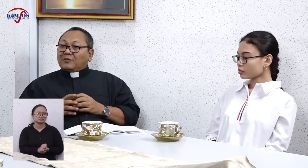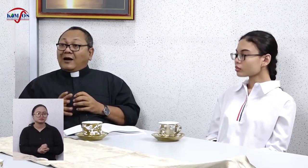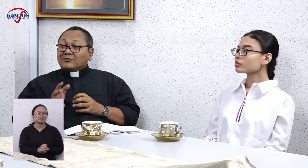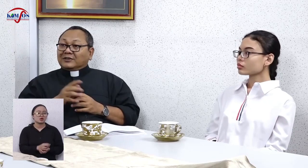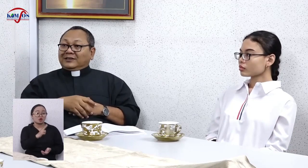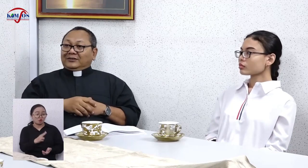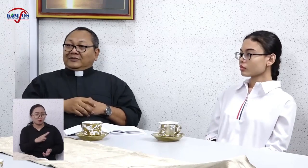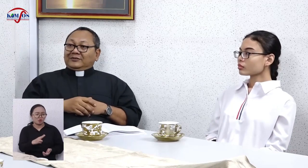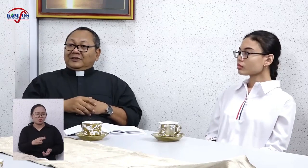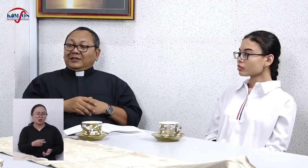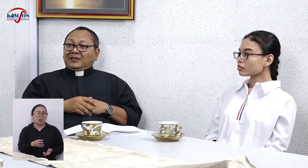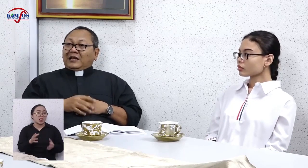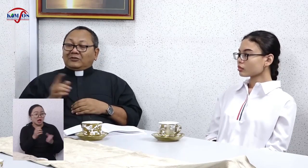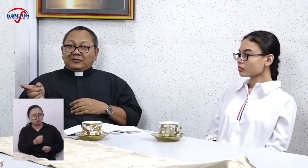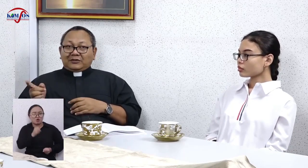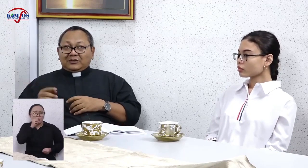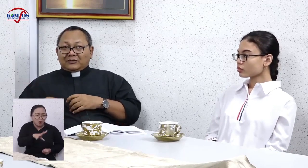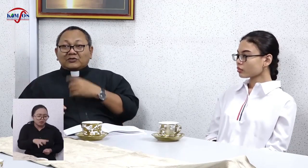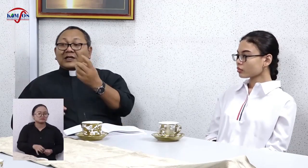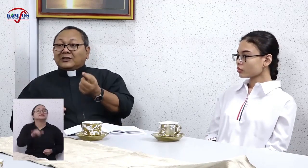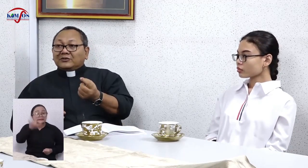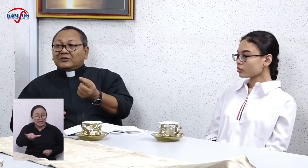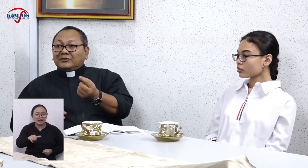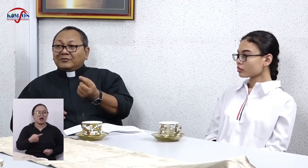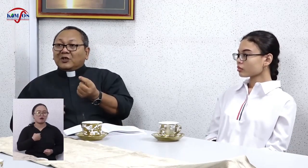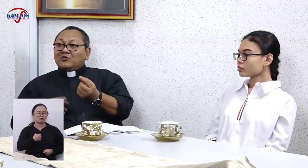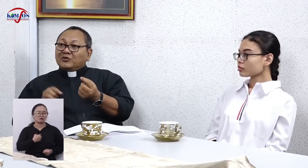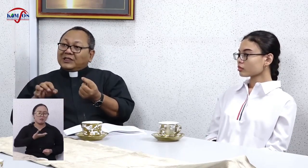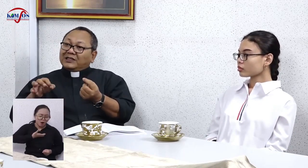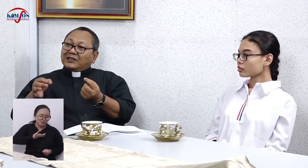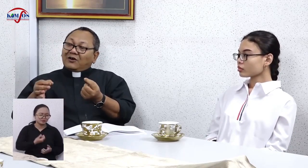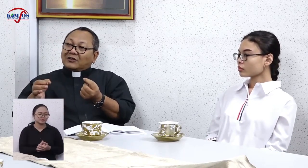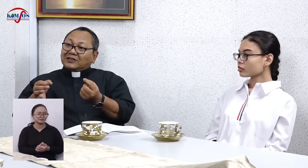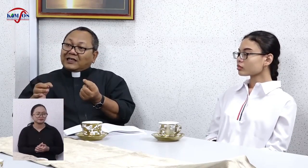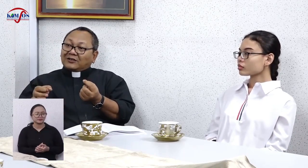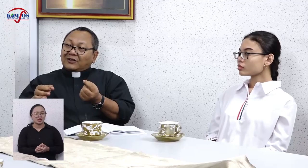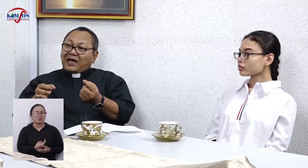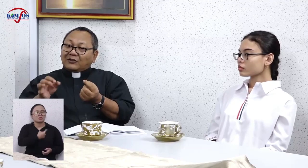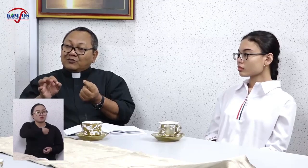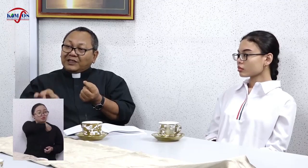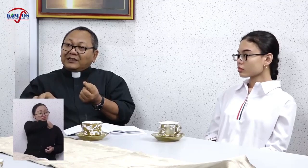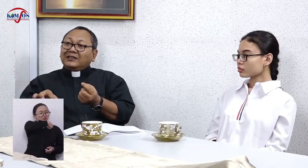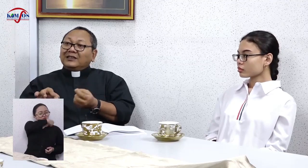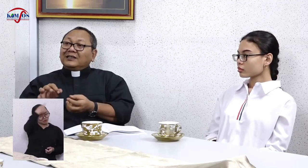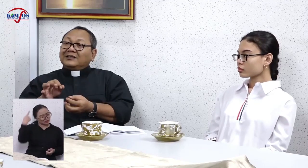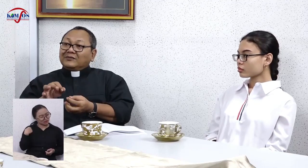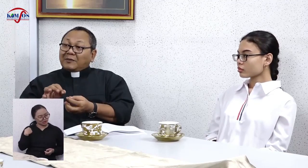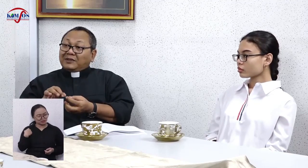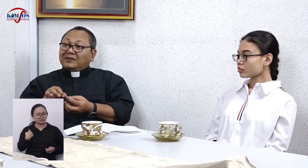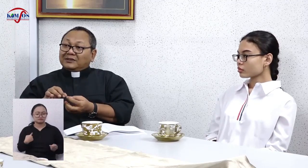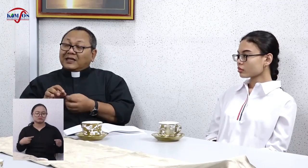ya aku mau gitu lalu Suster itu menghubungi koordinator alumni